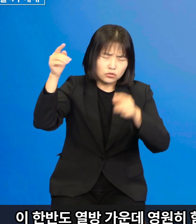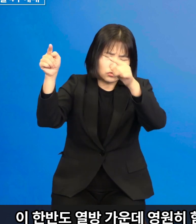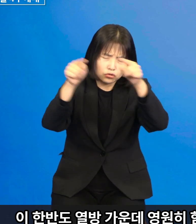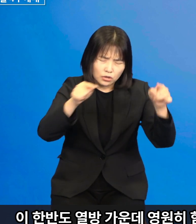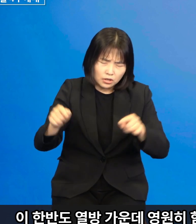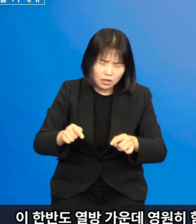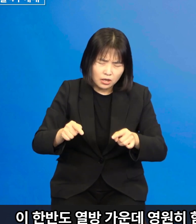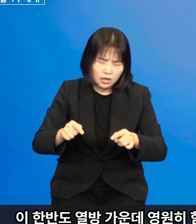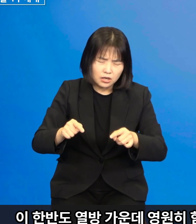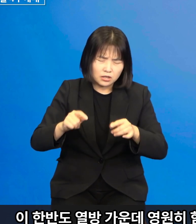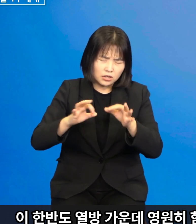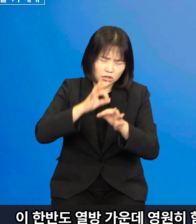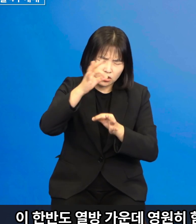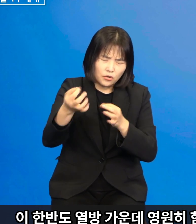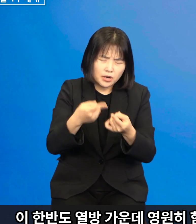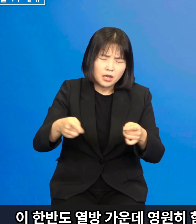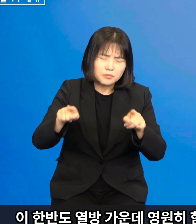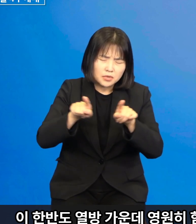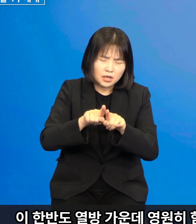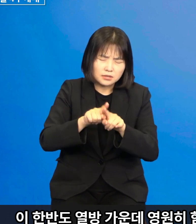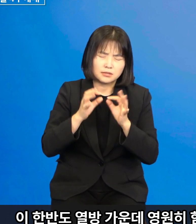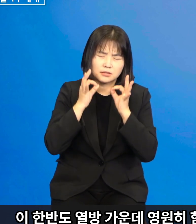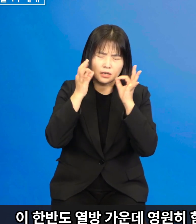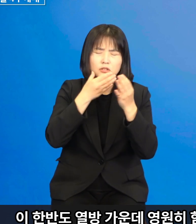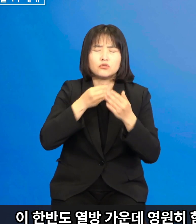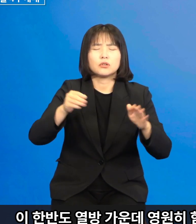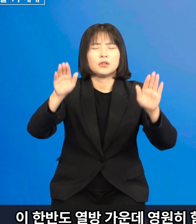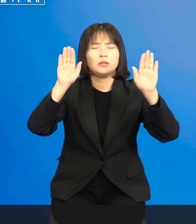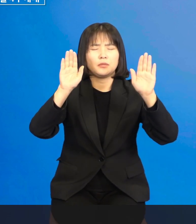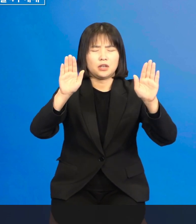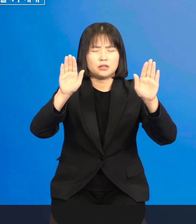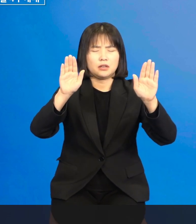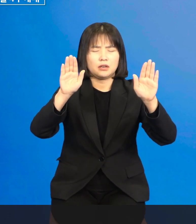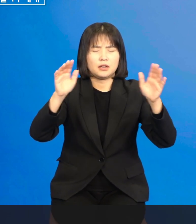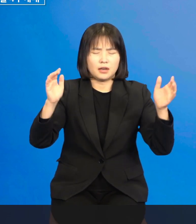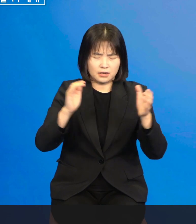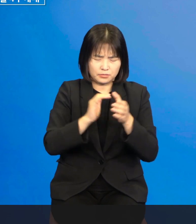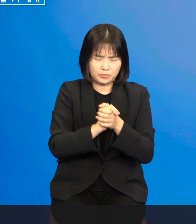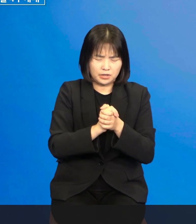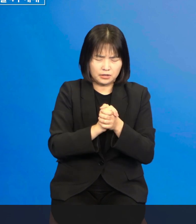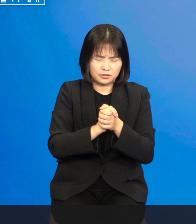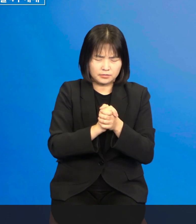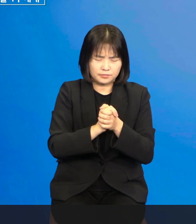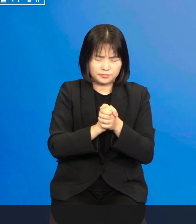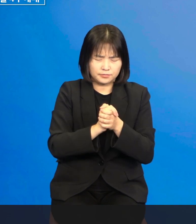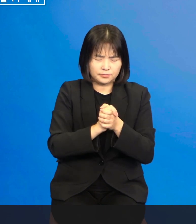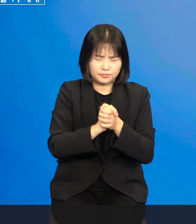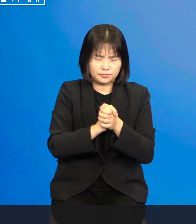가운데 영원히 함께 하시기를 간절히 축원하옵나이다. 아멘.